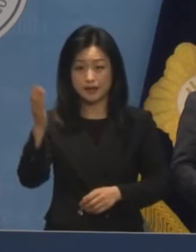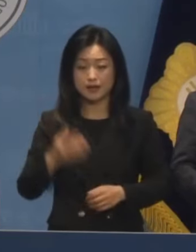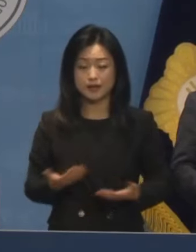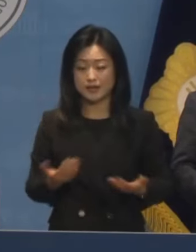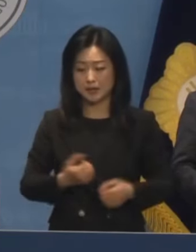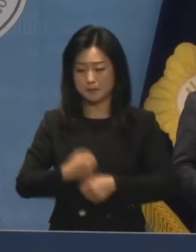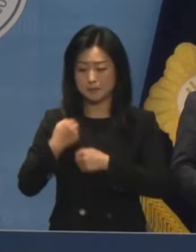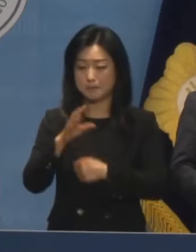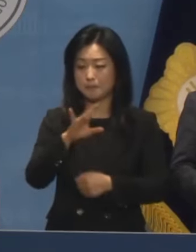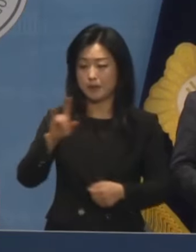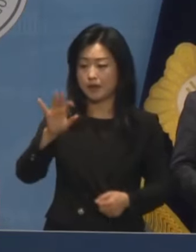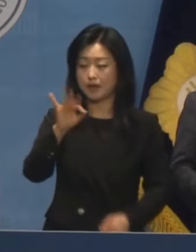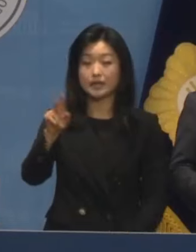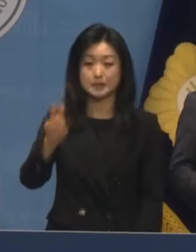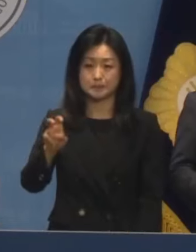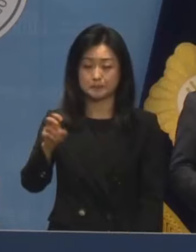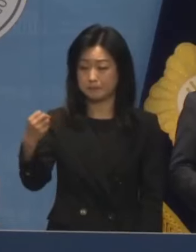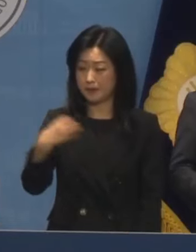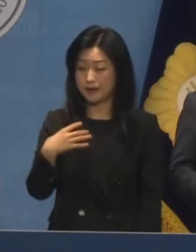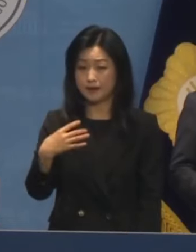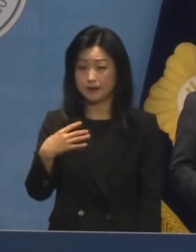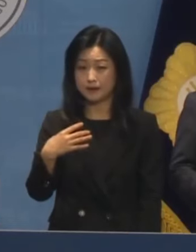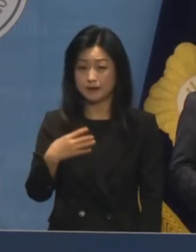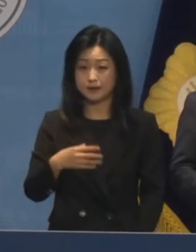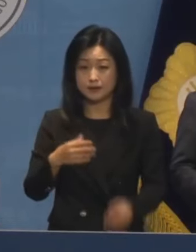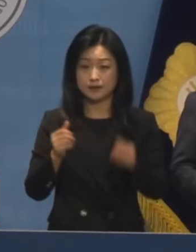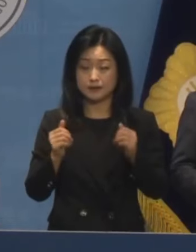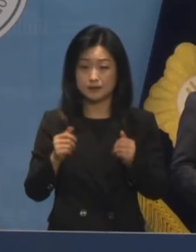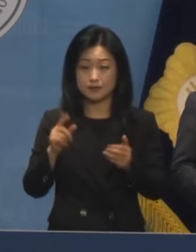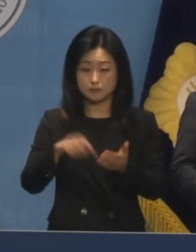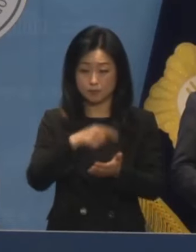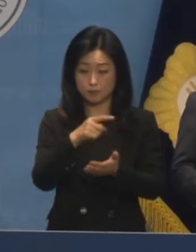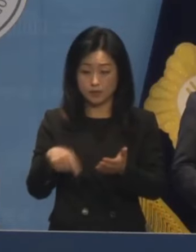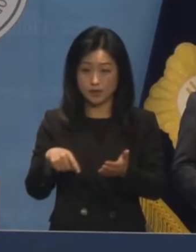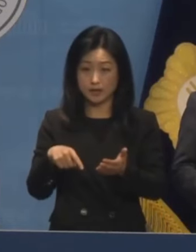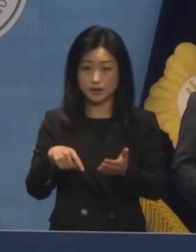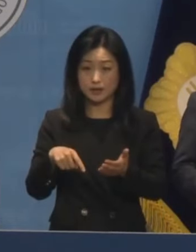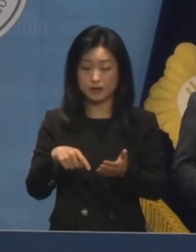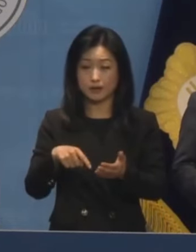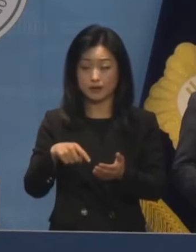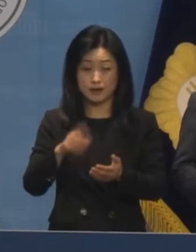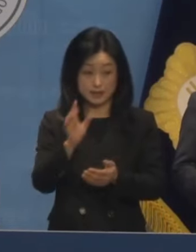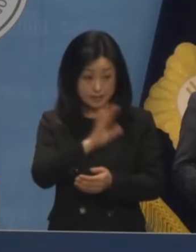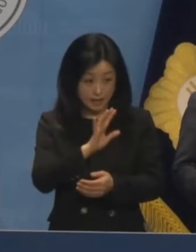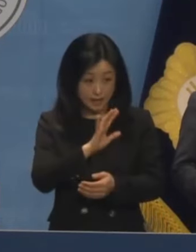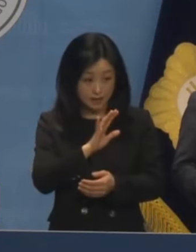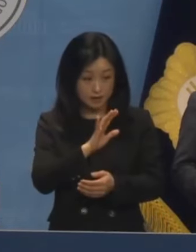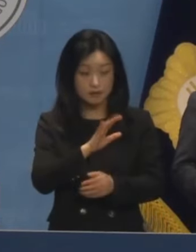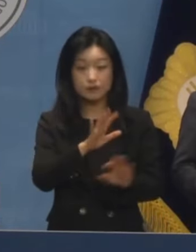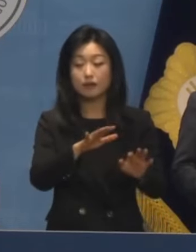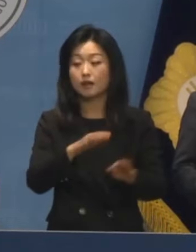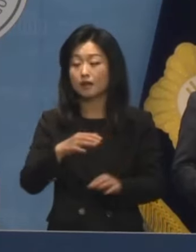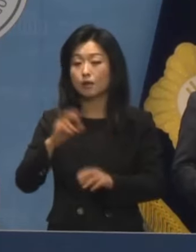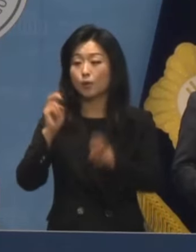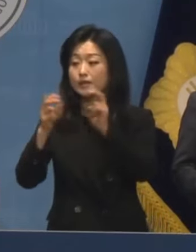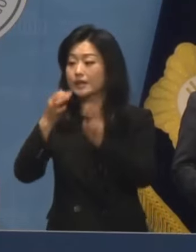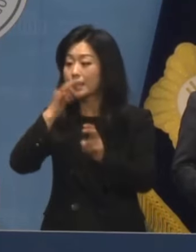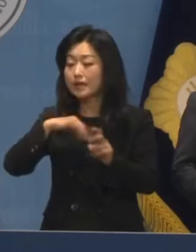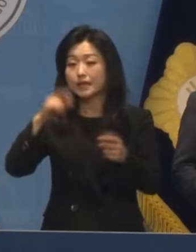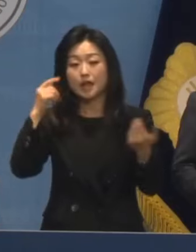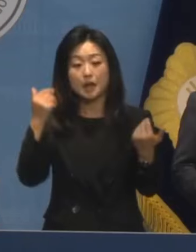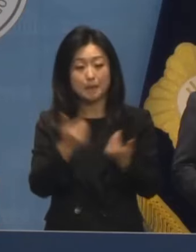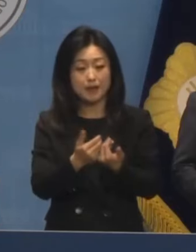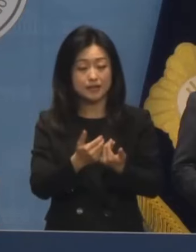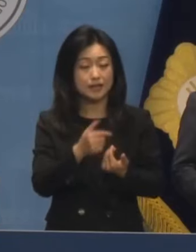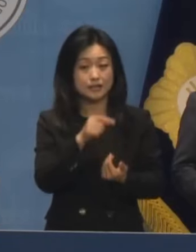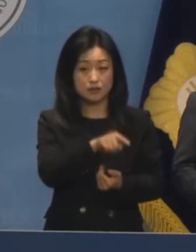관련된 얘기를 입니다 어 손해배상을 치하해 주면 회사의 이익에 반하는 어